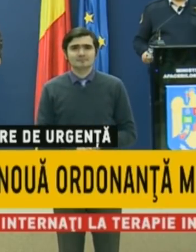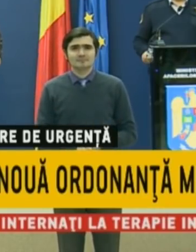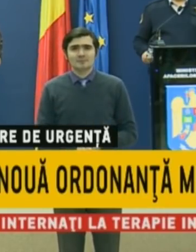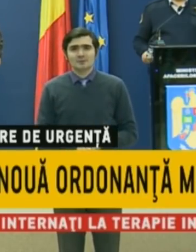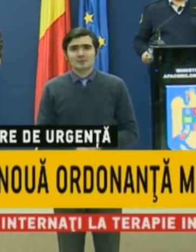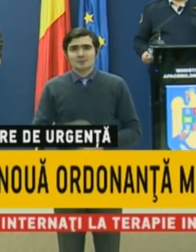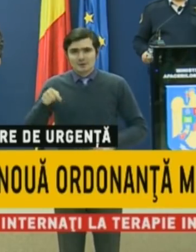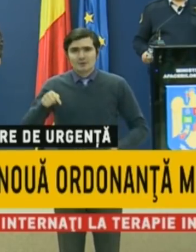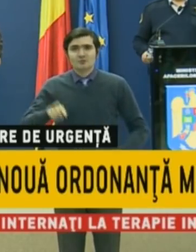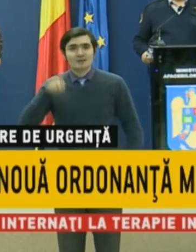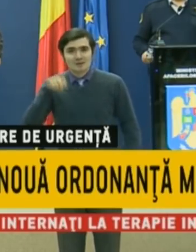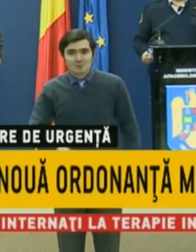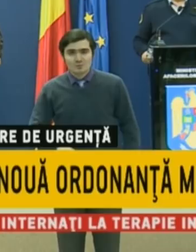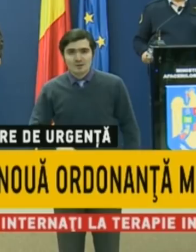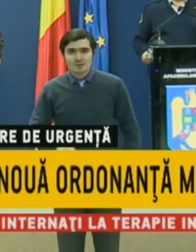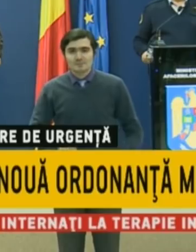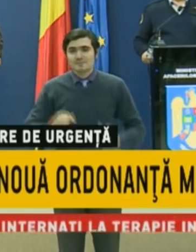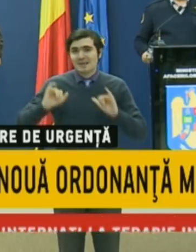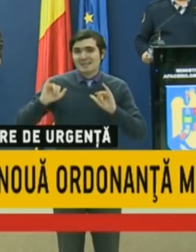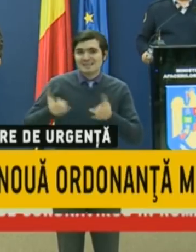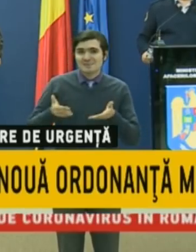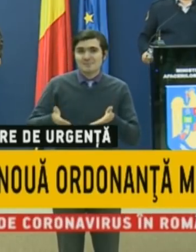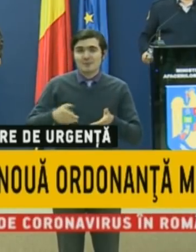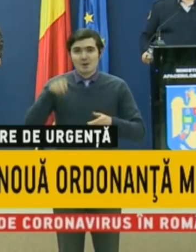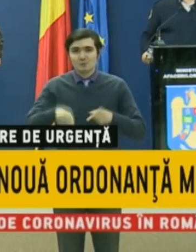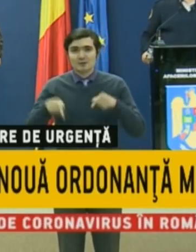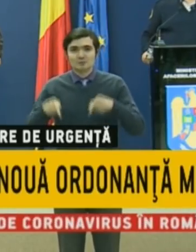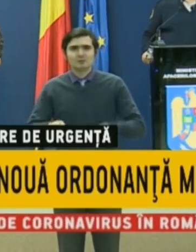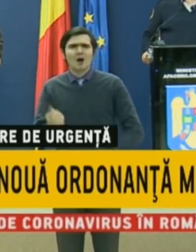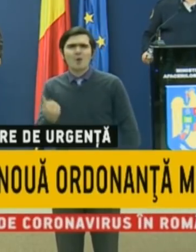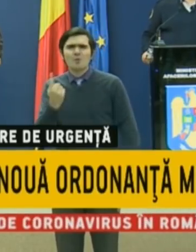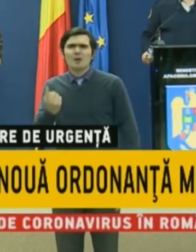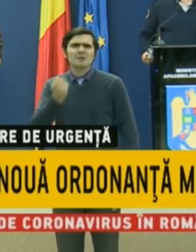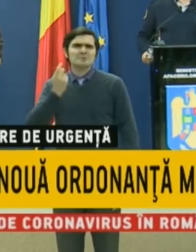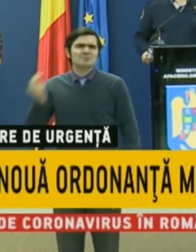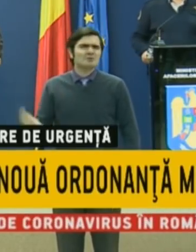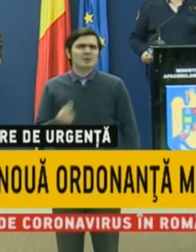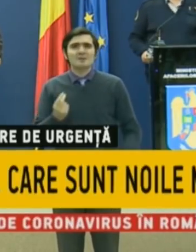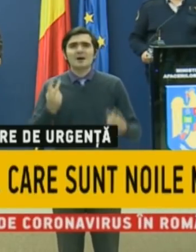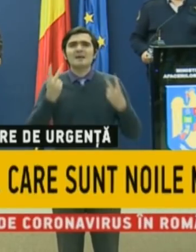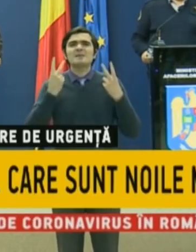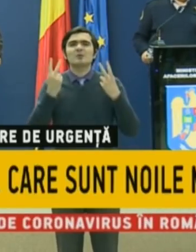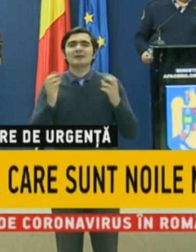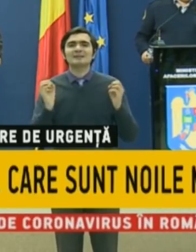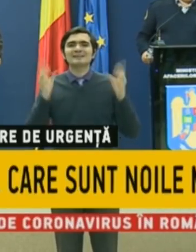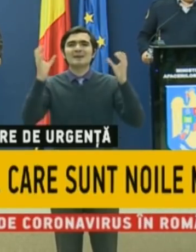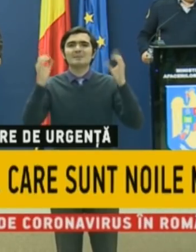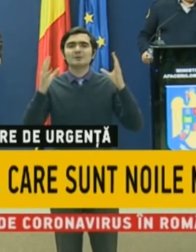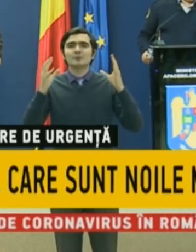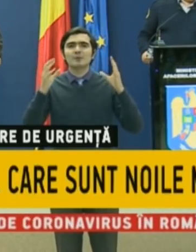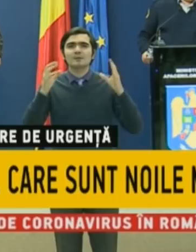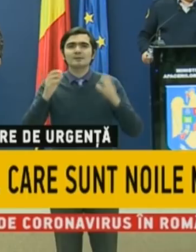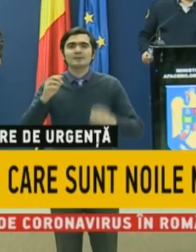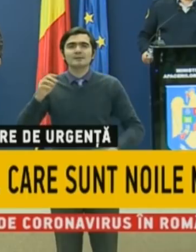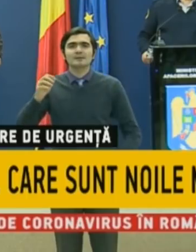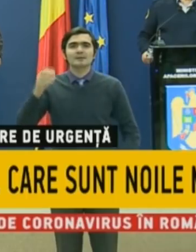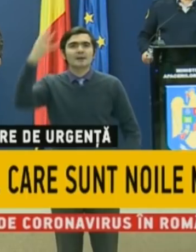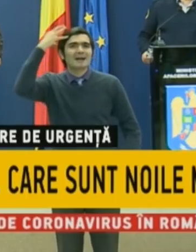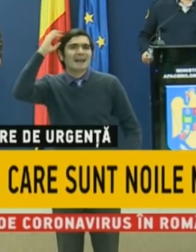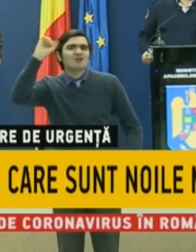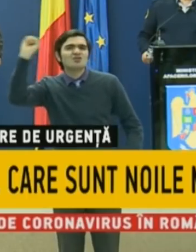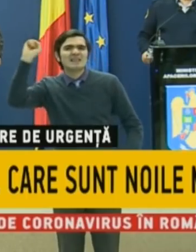În această lună are loc una dintre cele mai importante sărbători ale creștinătății.